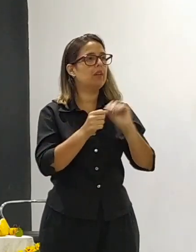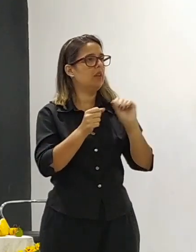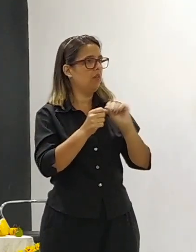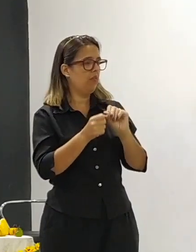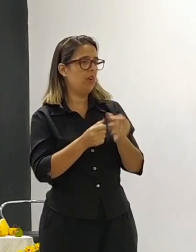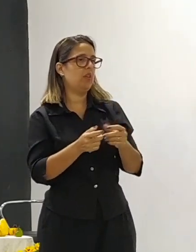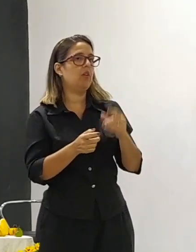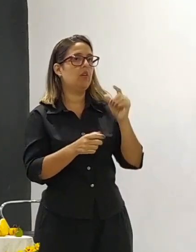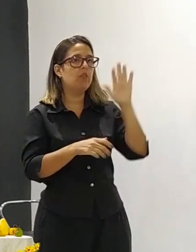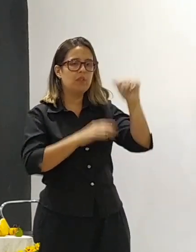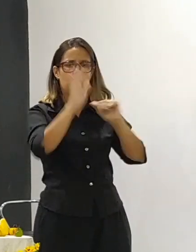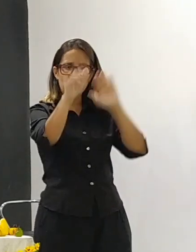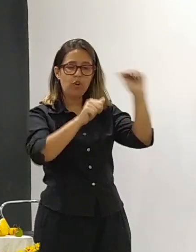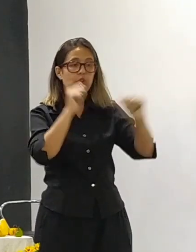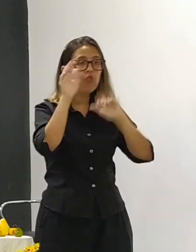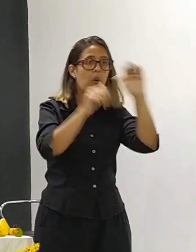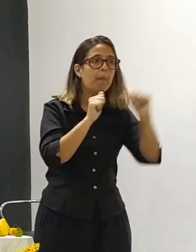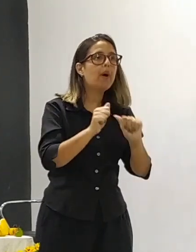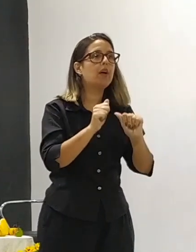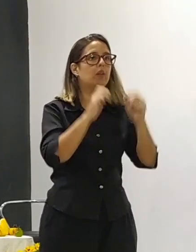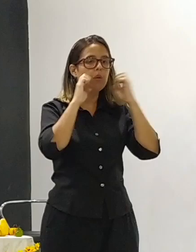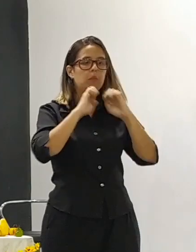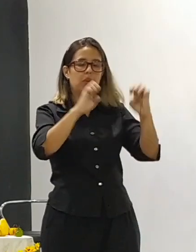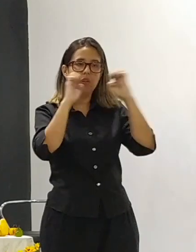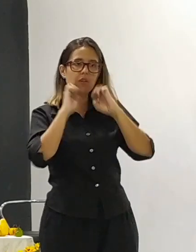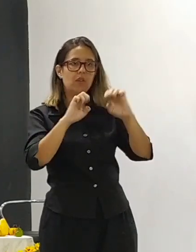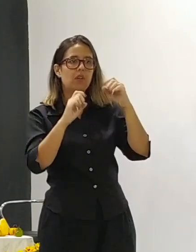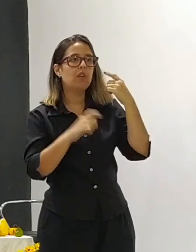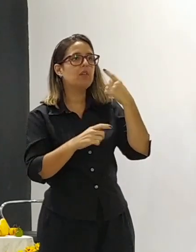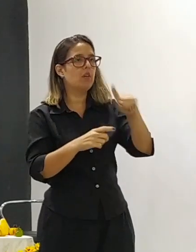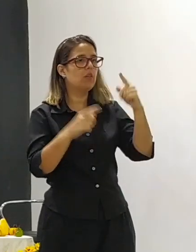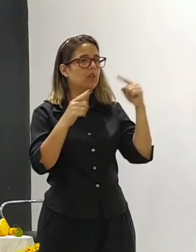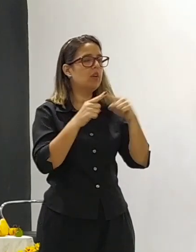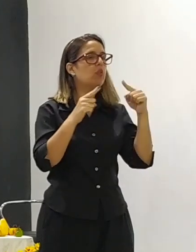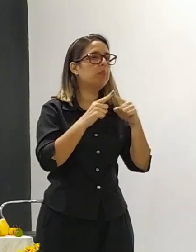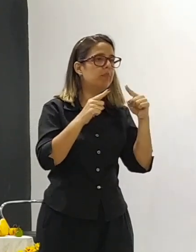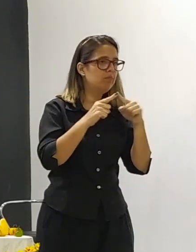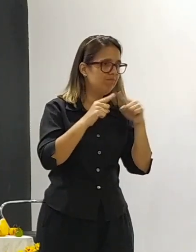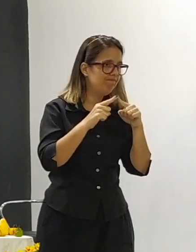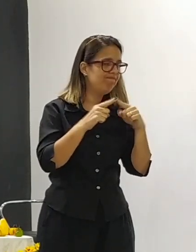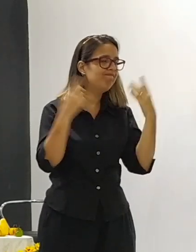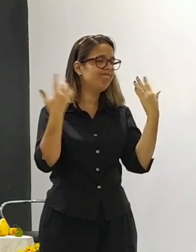para isso. Essa é a tua missão.